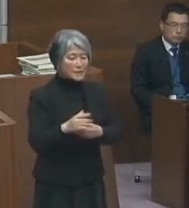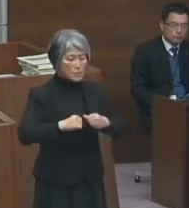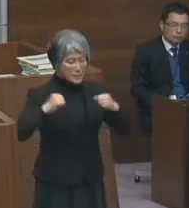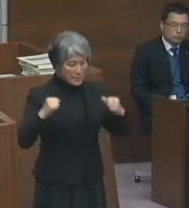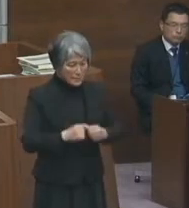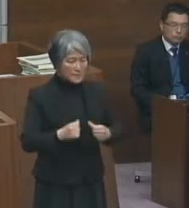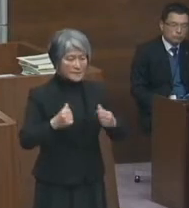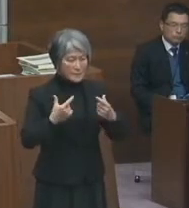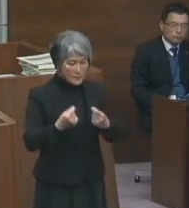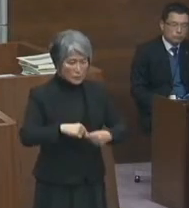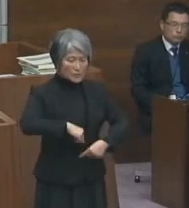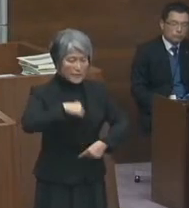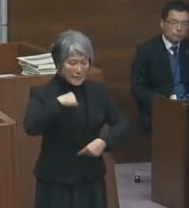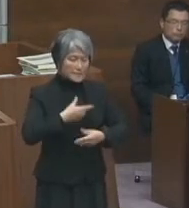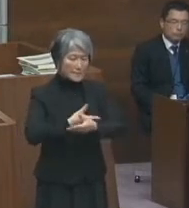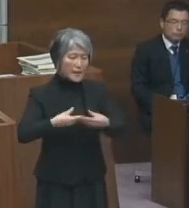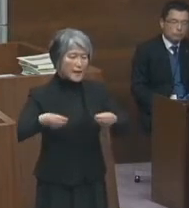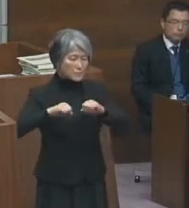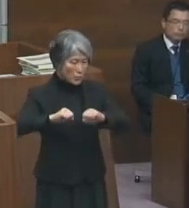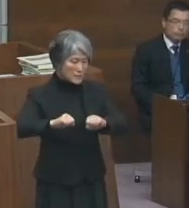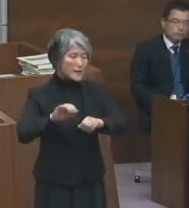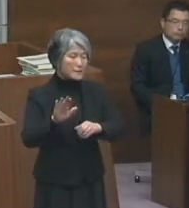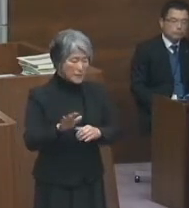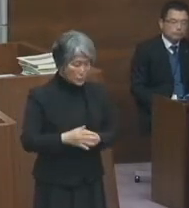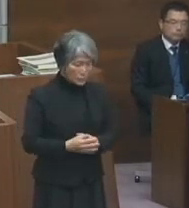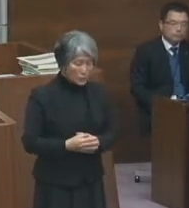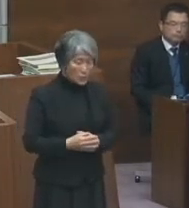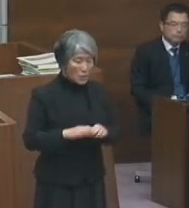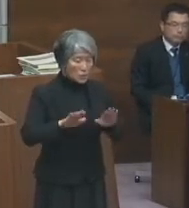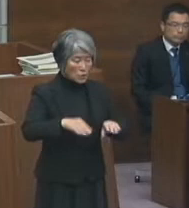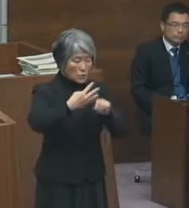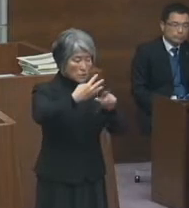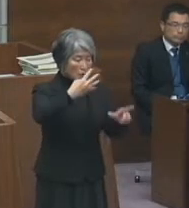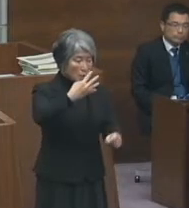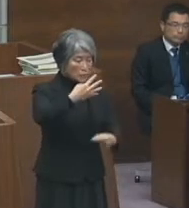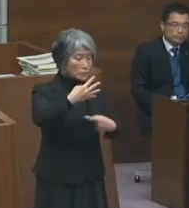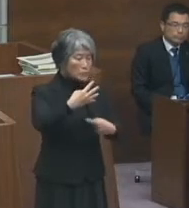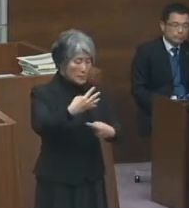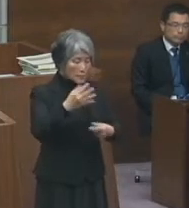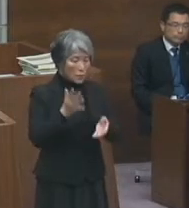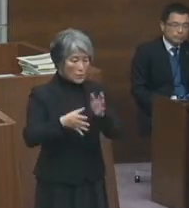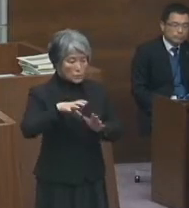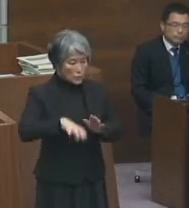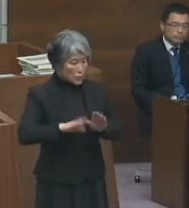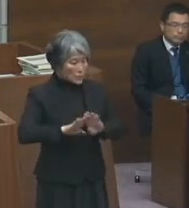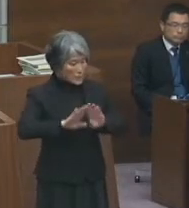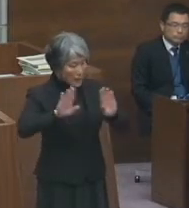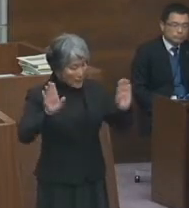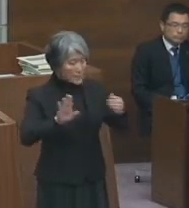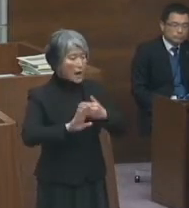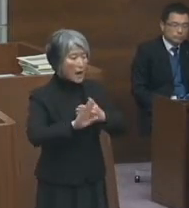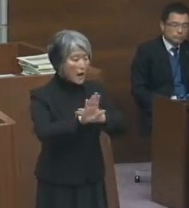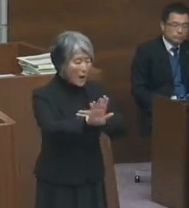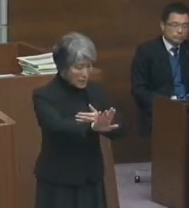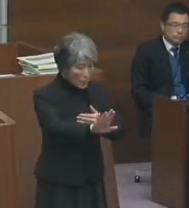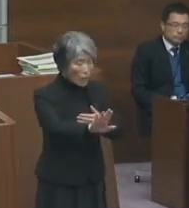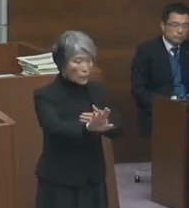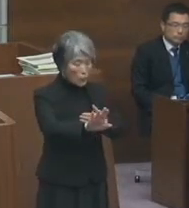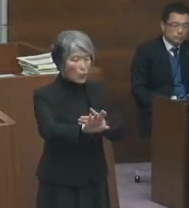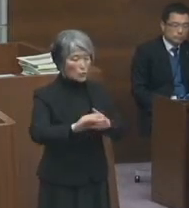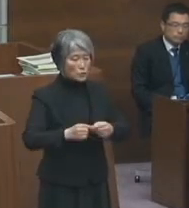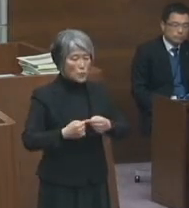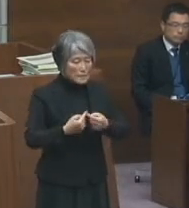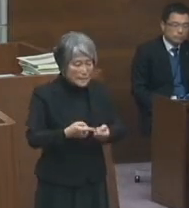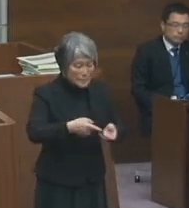約期間につきましては、本市としましては、本年4月1日の保育所の開園後の進入路としての使用を踏まえ